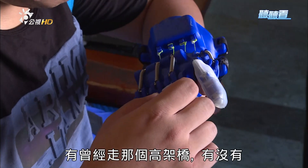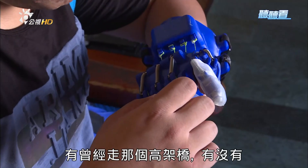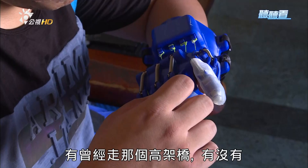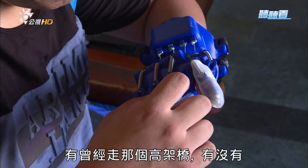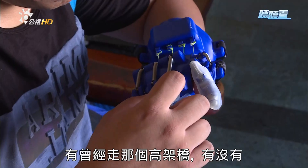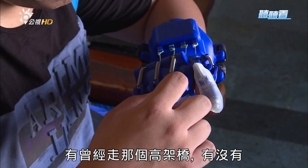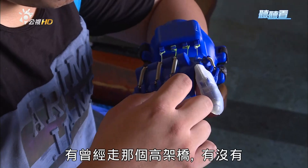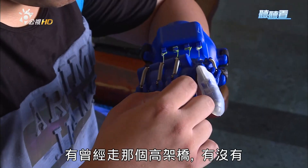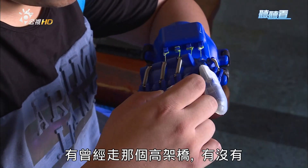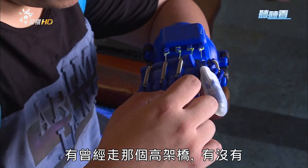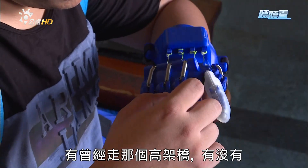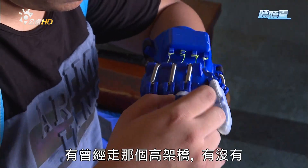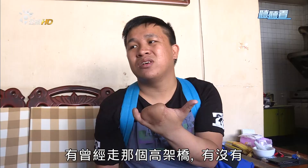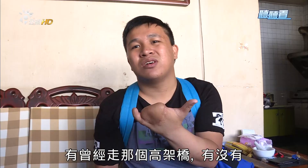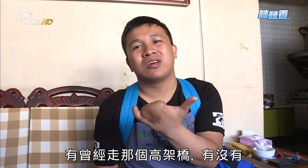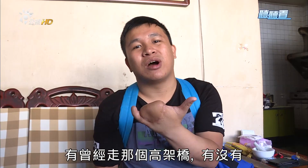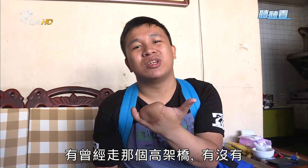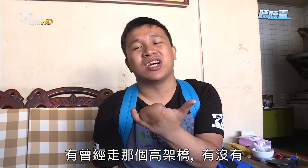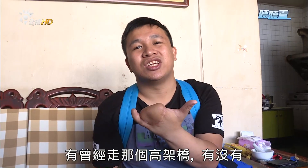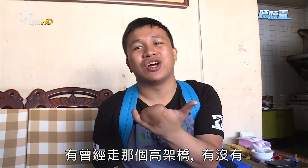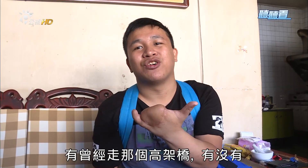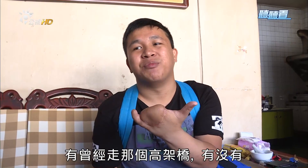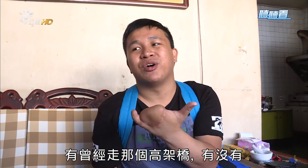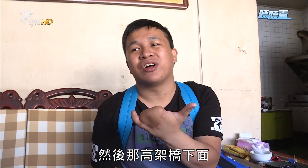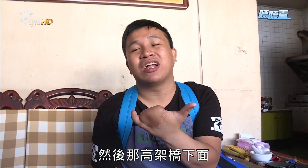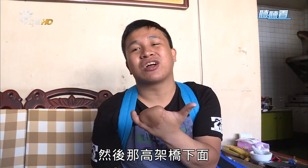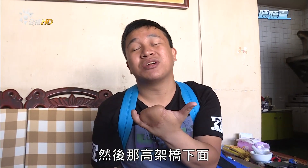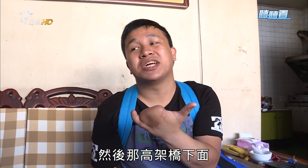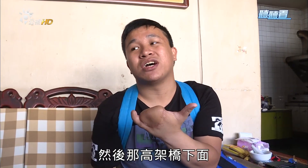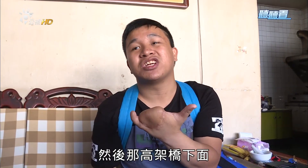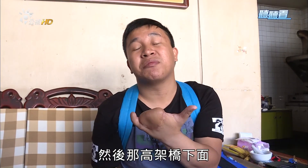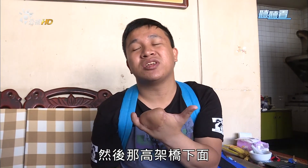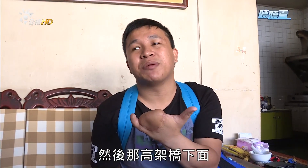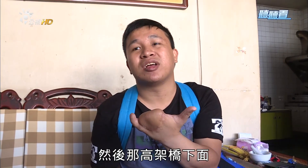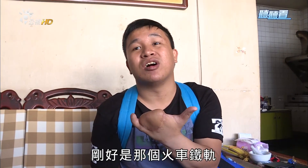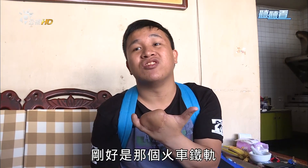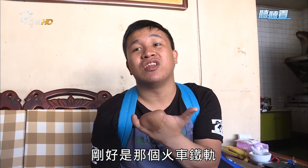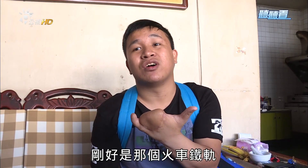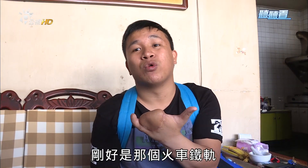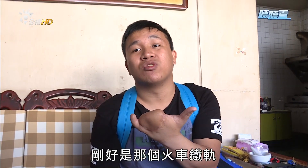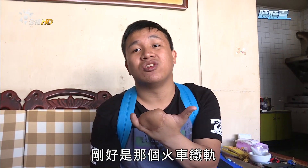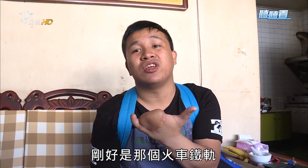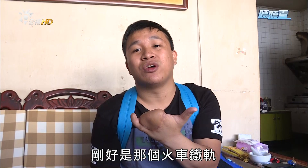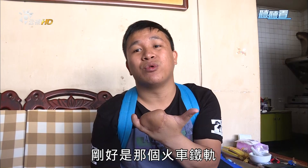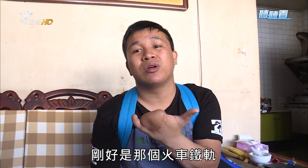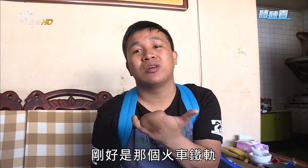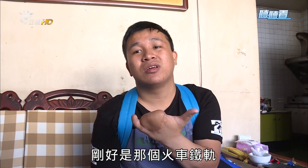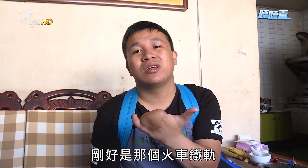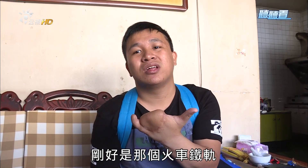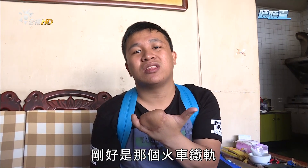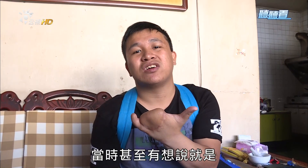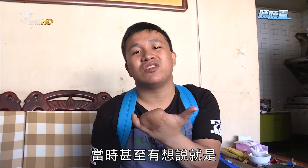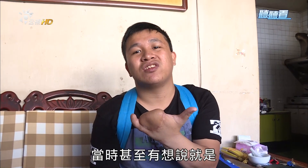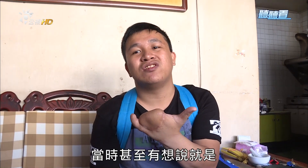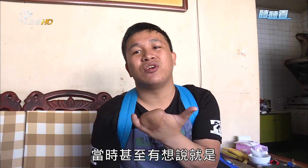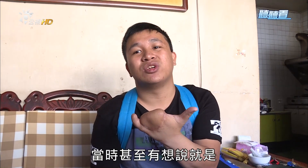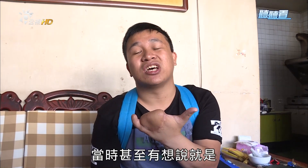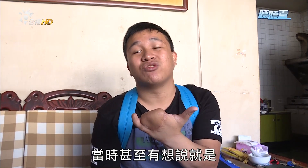经走那个高架桥有没有，然后那高架桥下面刚好是那个火车铁轨，当时甚至有想说